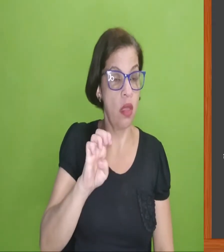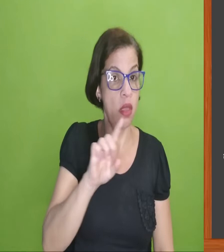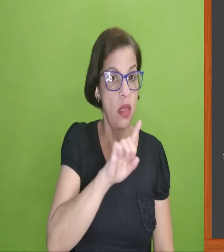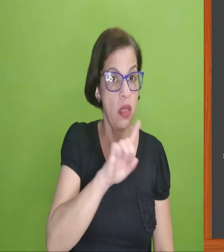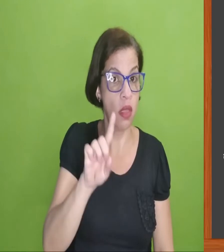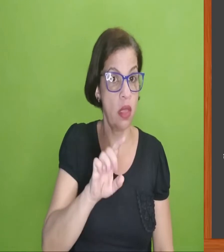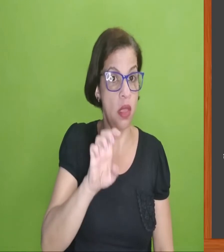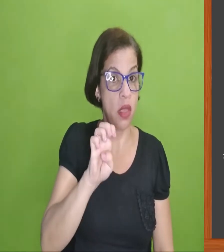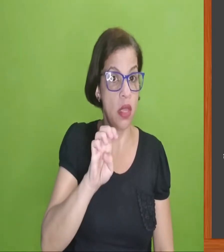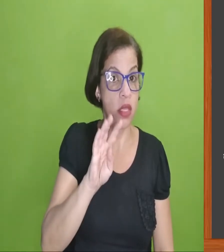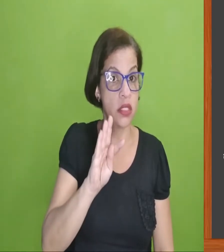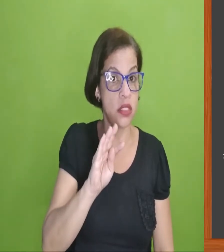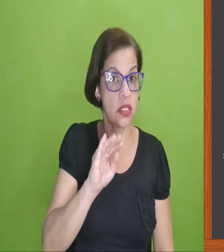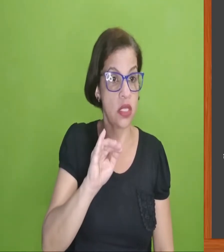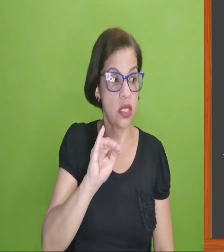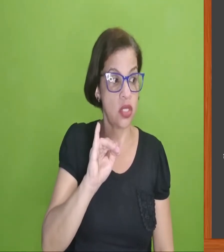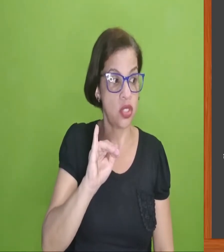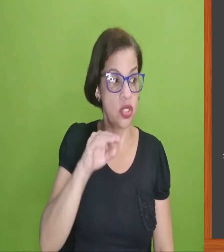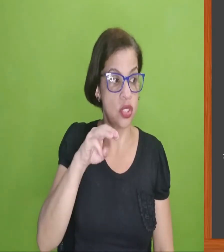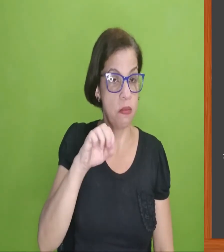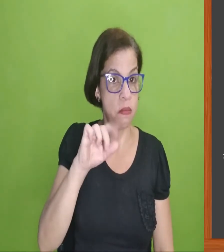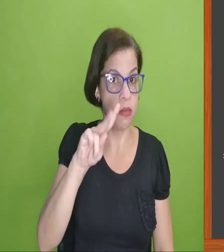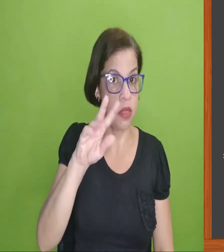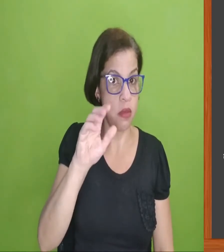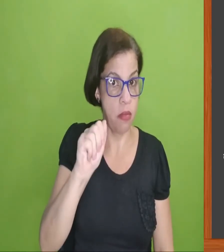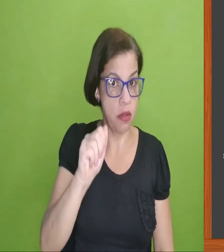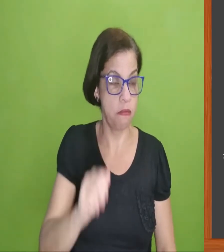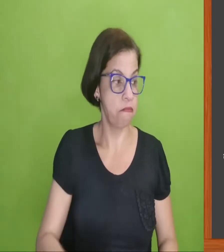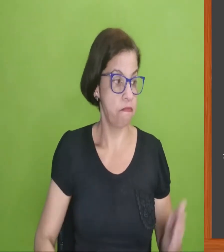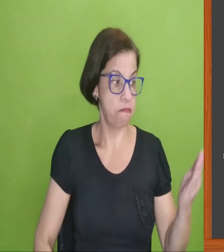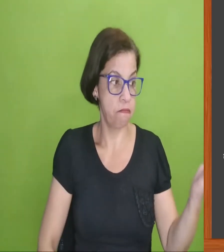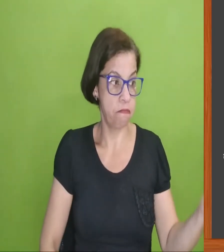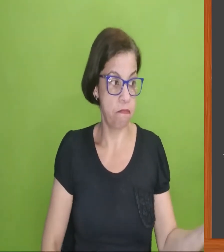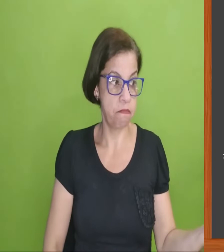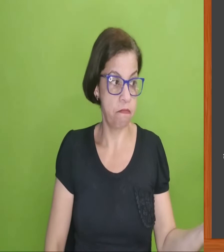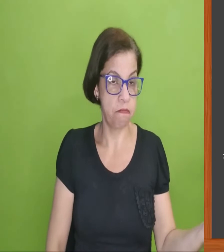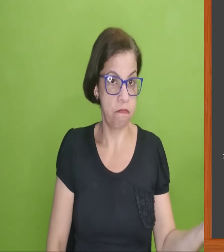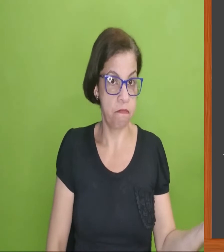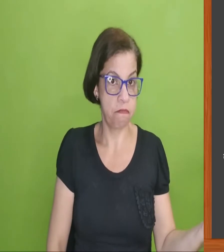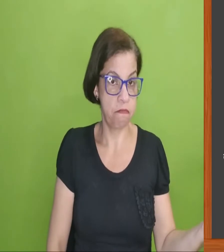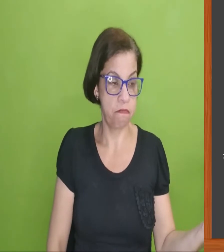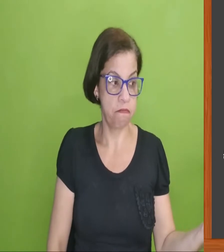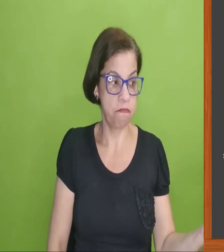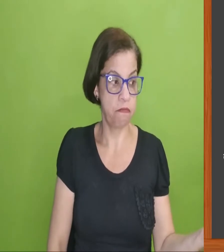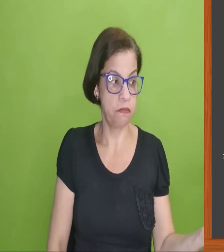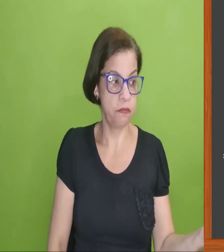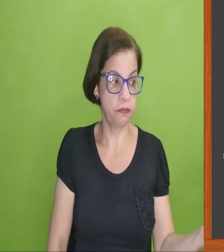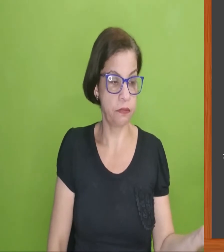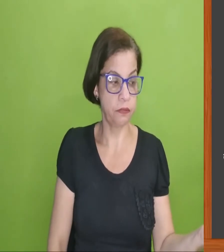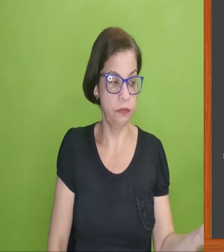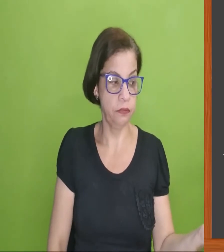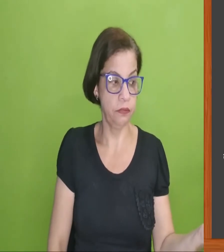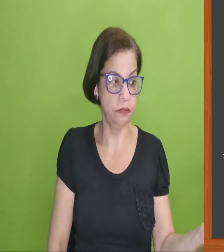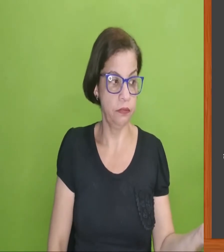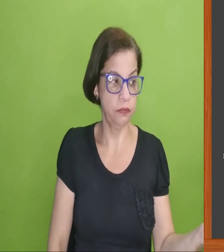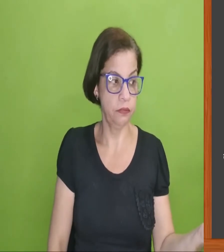sobre a proteína Niemann-Pick. Esta proteína tem expressão ampla no organismo, mas está presente